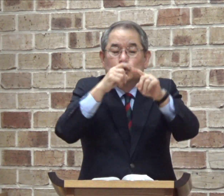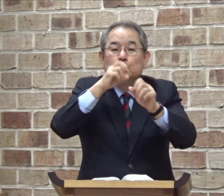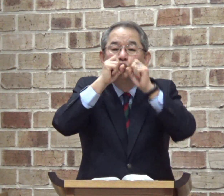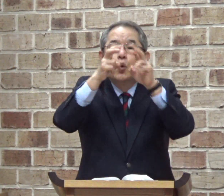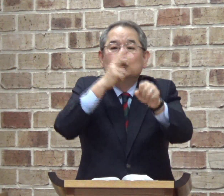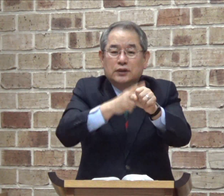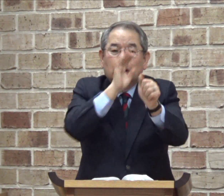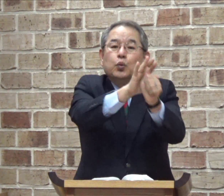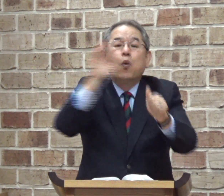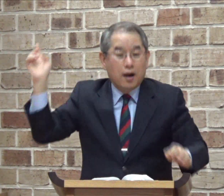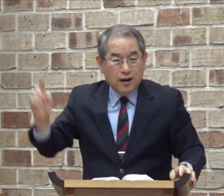농화교회도 돕고 있습니다.